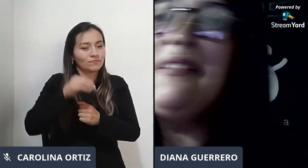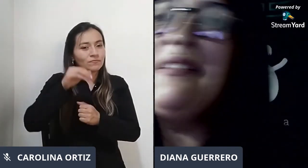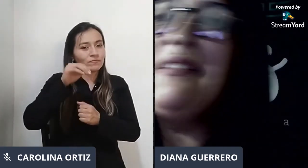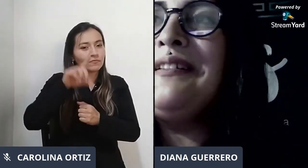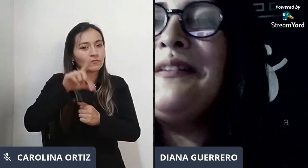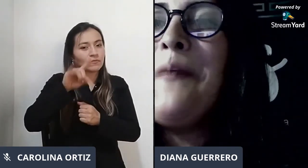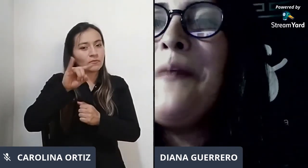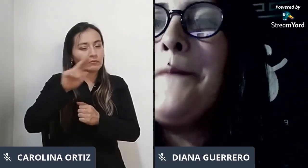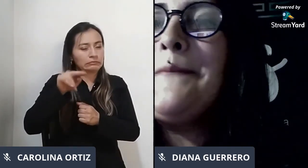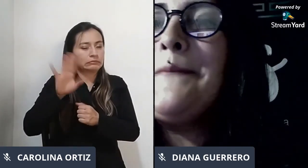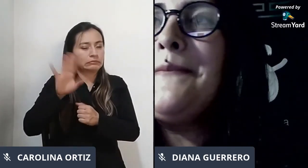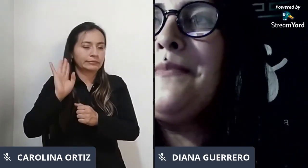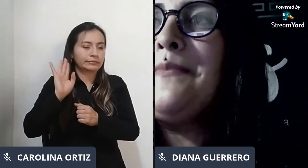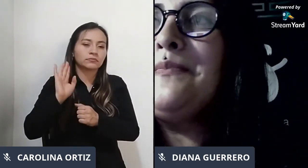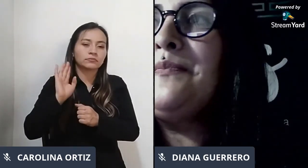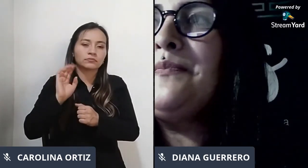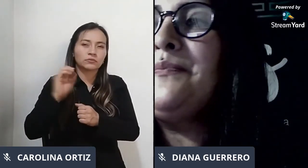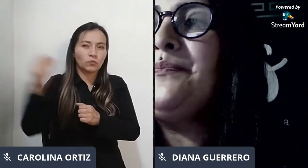favor.